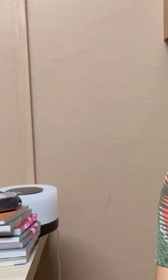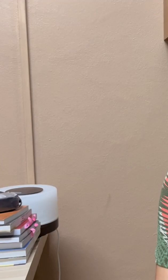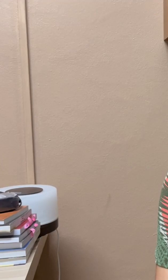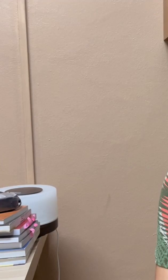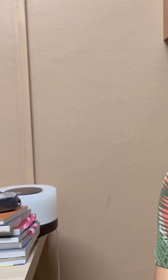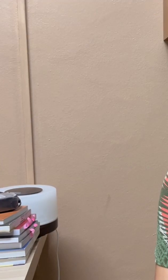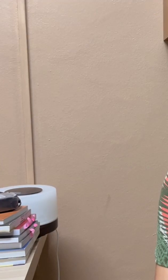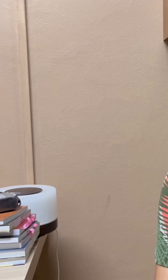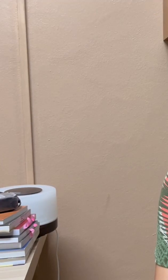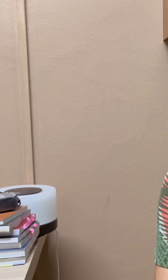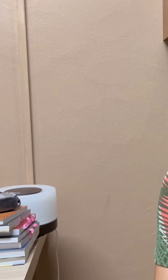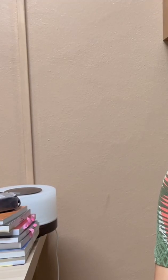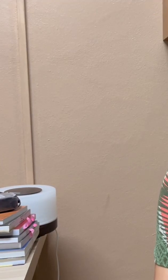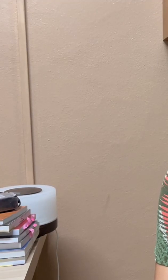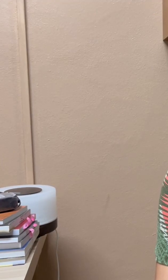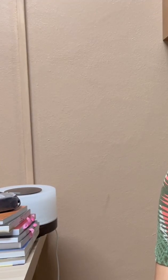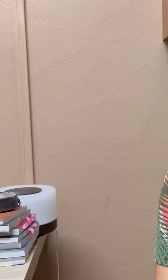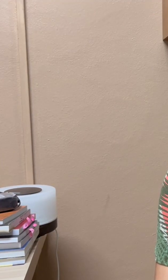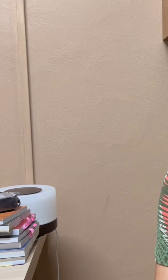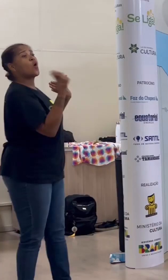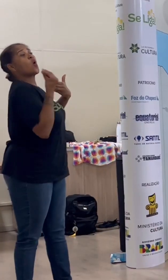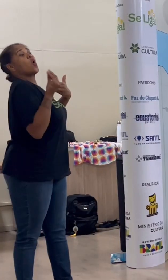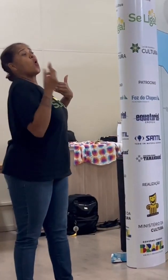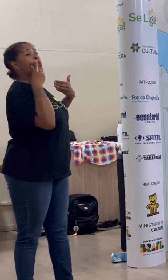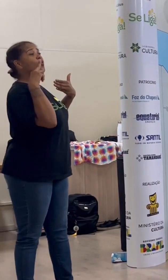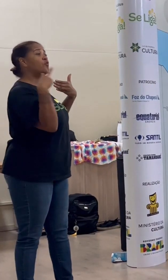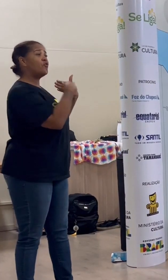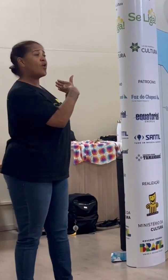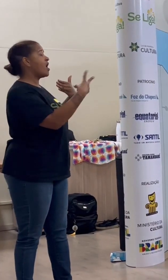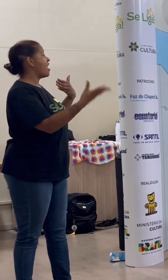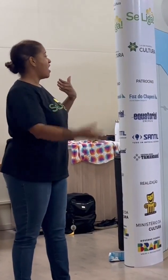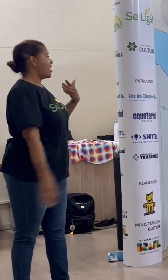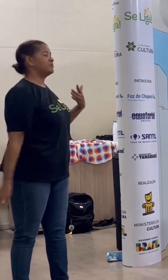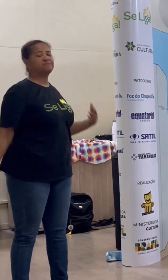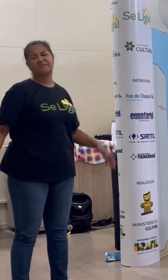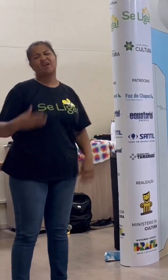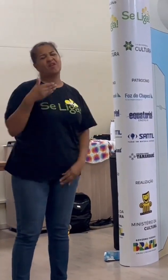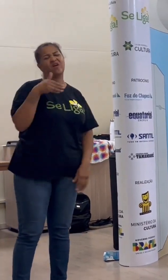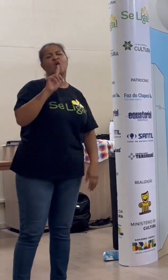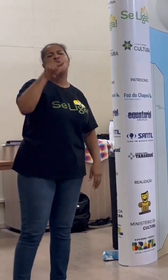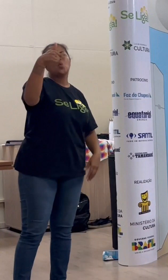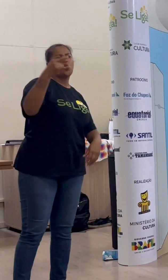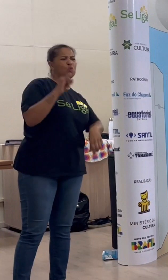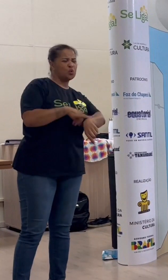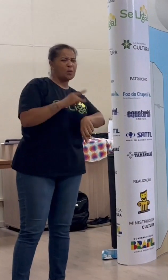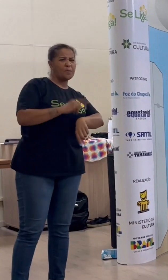público diferenciado que precisa necessita então nessas Profundas e libras